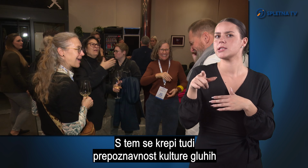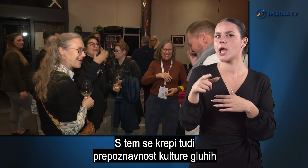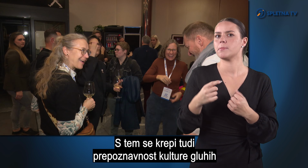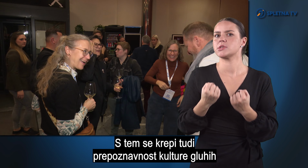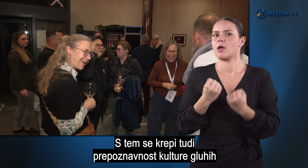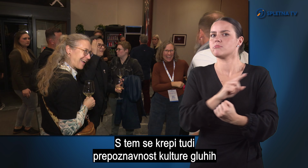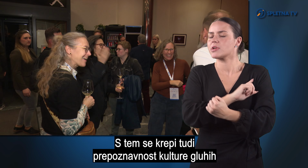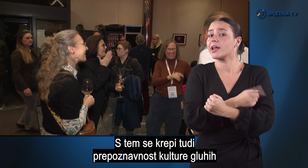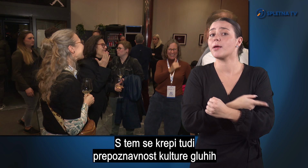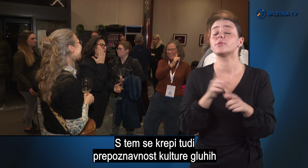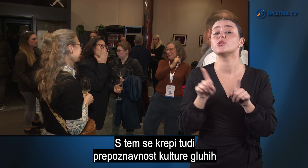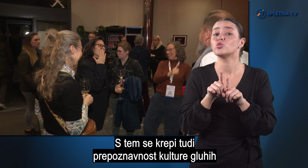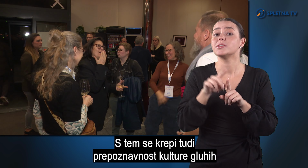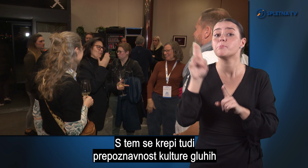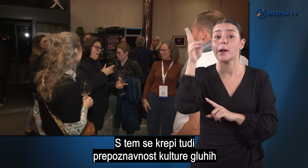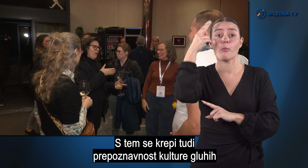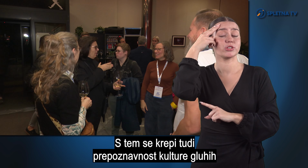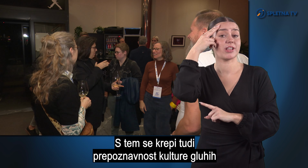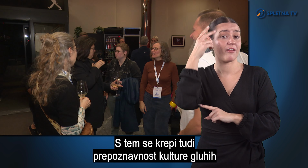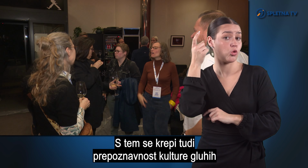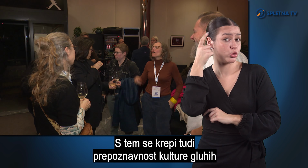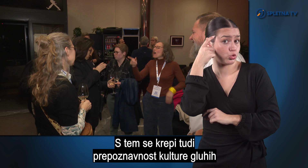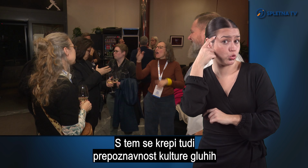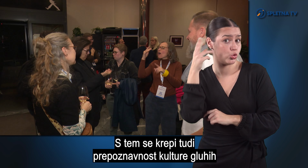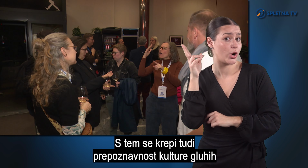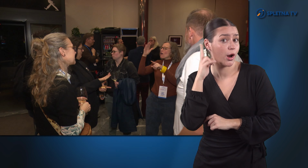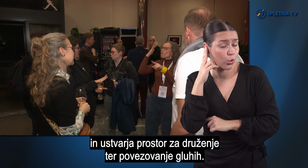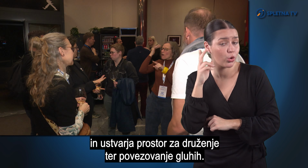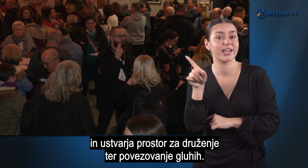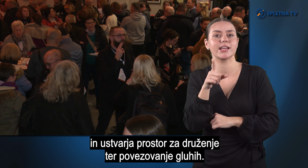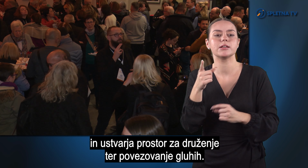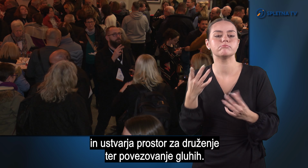S tem se krepi tudi prepoznavnost kulture